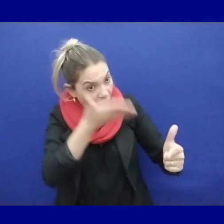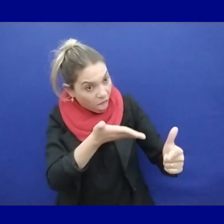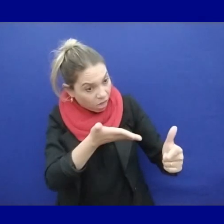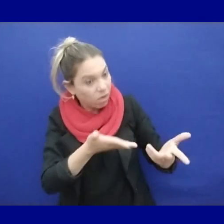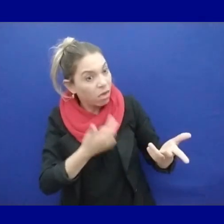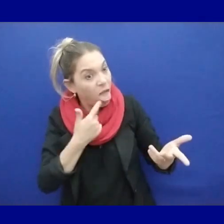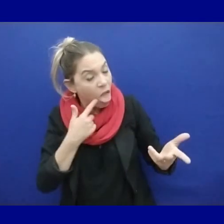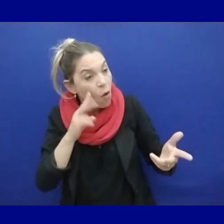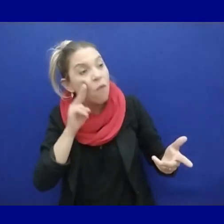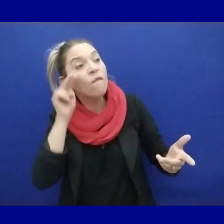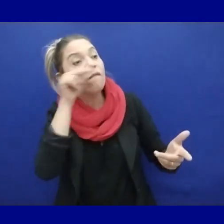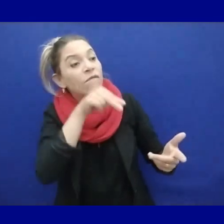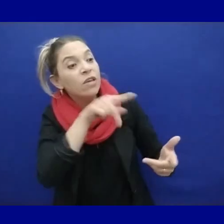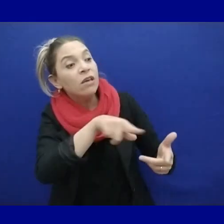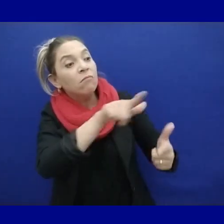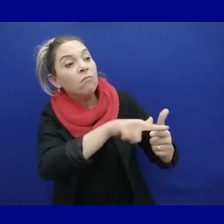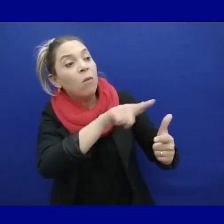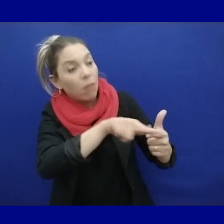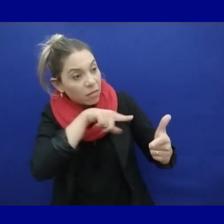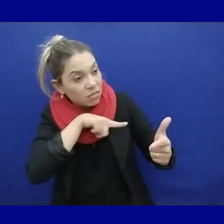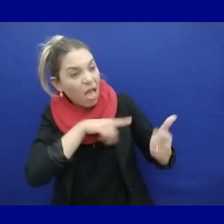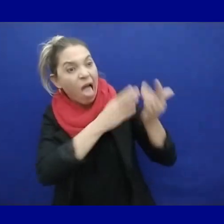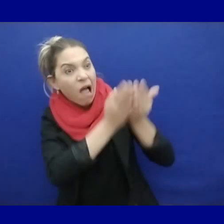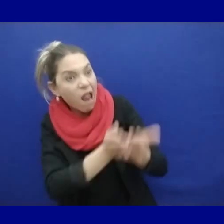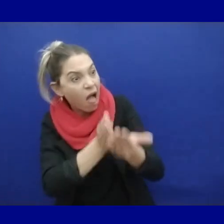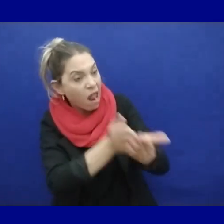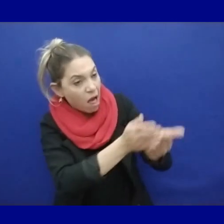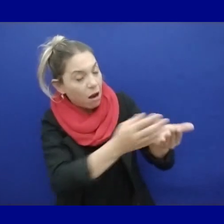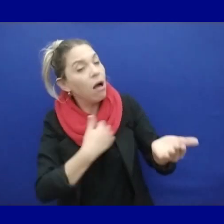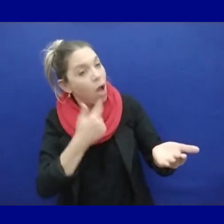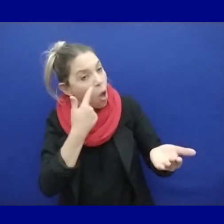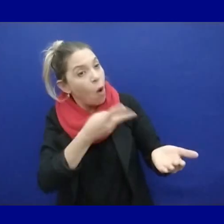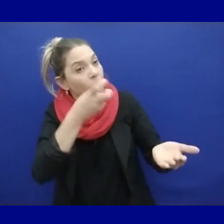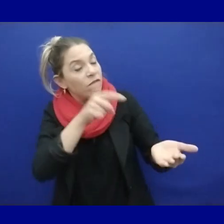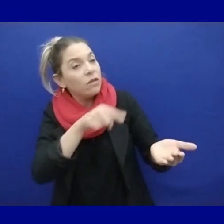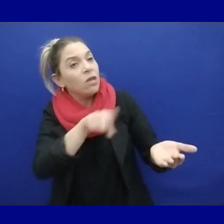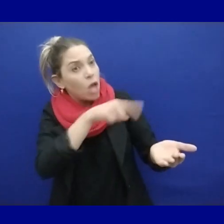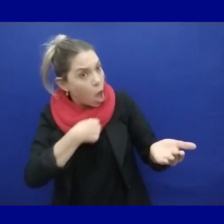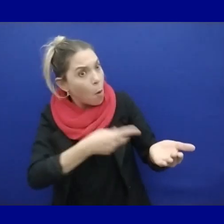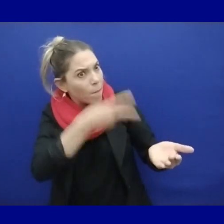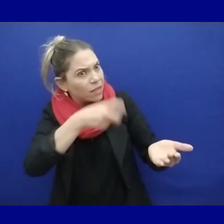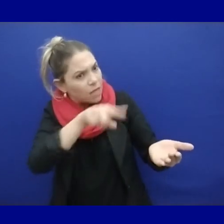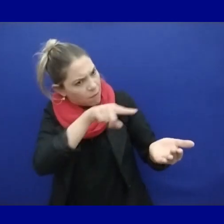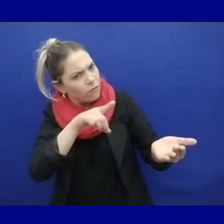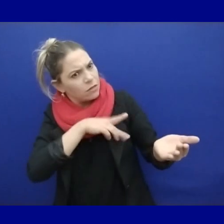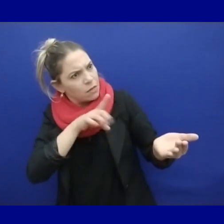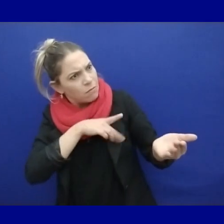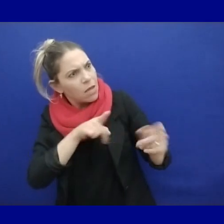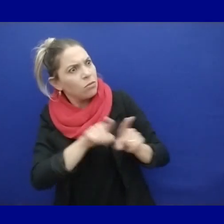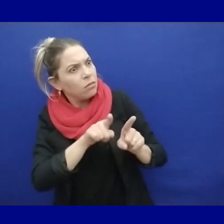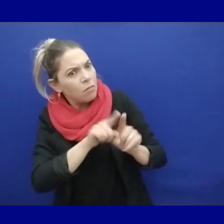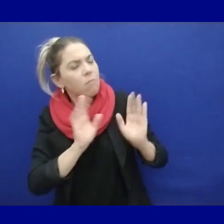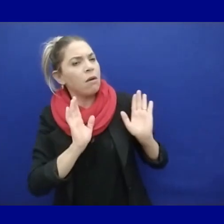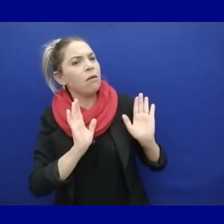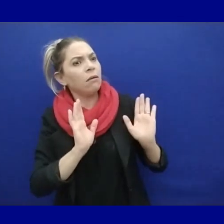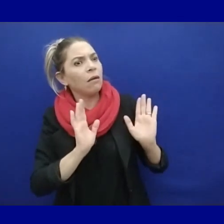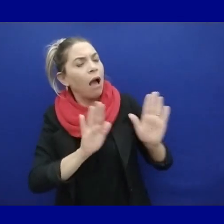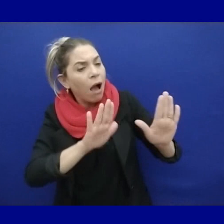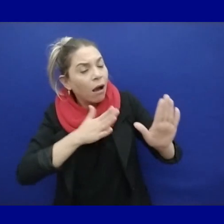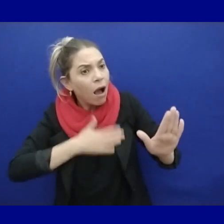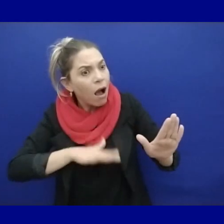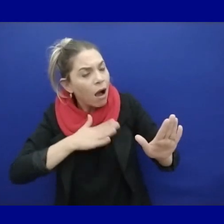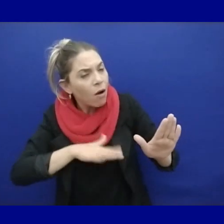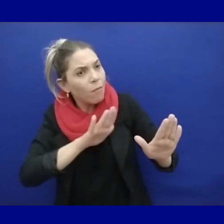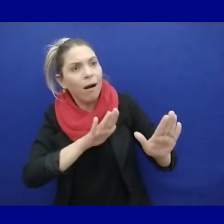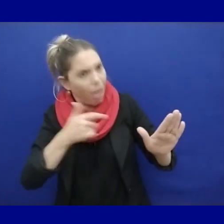dificuldades que vocês estão enfrentando, dos medos que estão tomando conta de vocês. Calma, sou eu. É